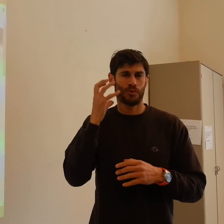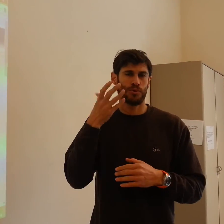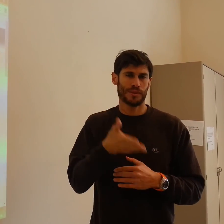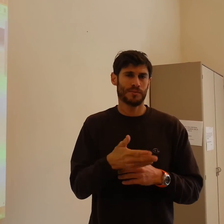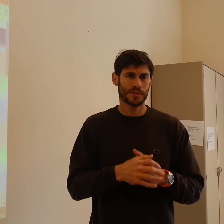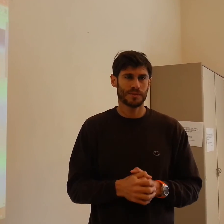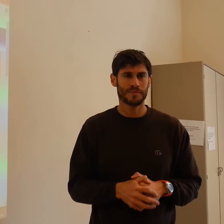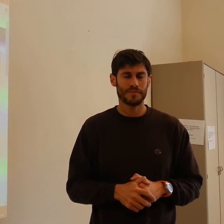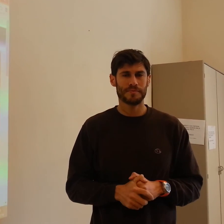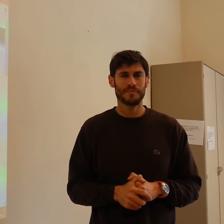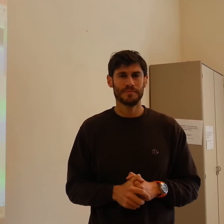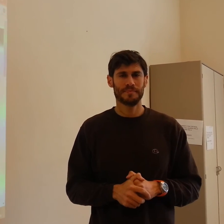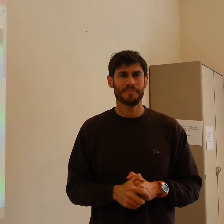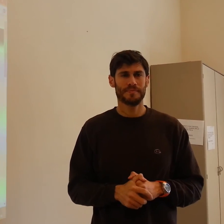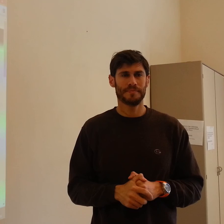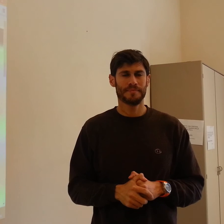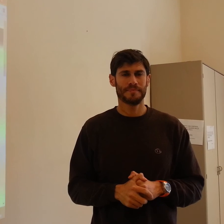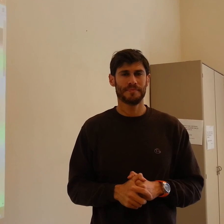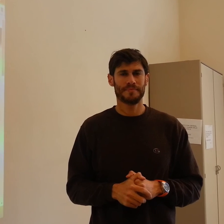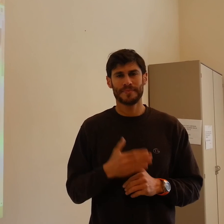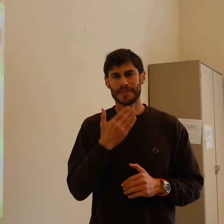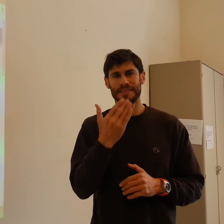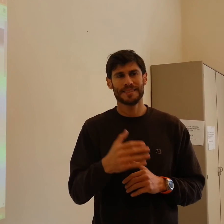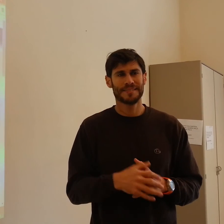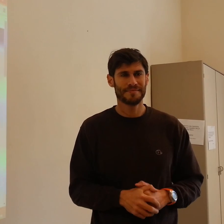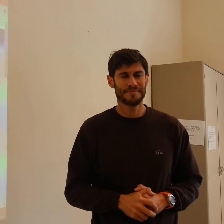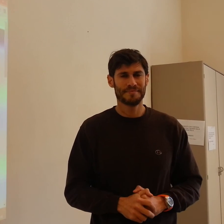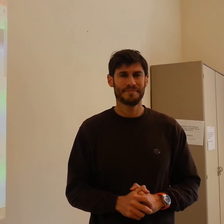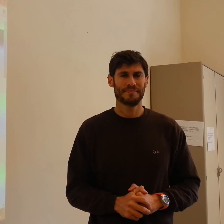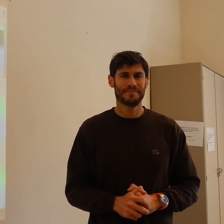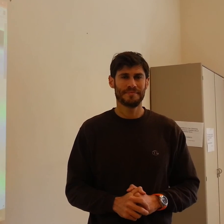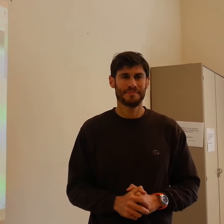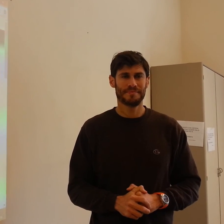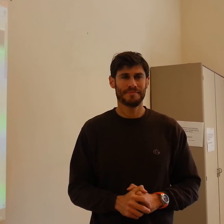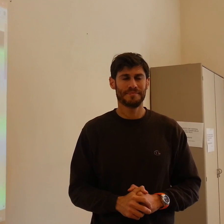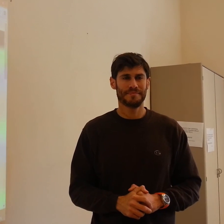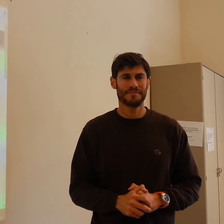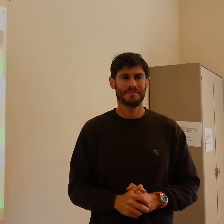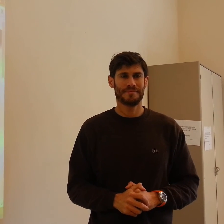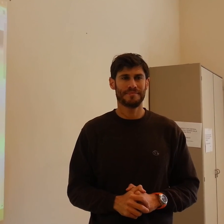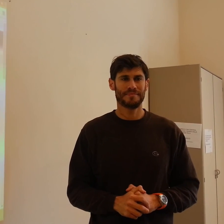segni che fa parte del Consiglio Comunale di Fabriano. Noi questo ci rende ancora più orgogliosi. Grazie.